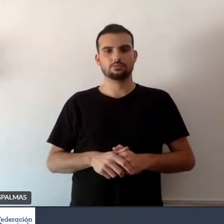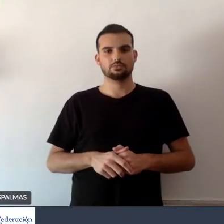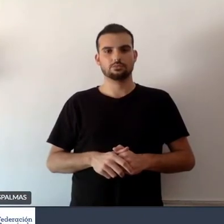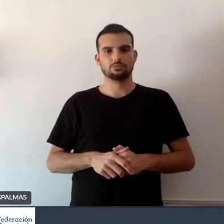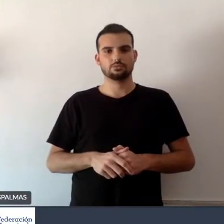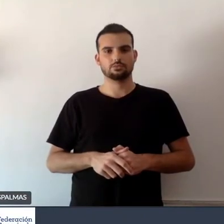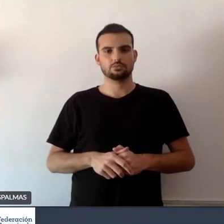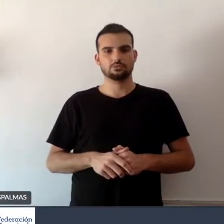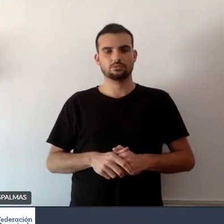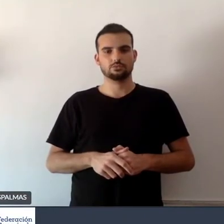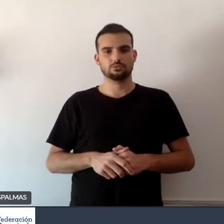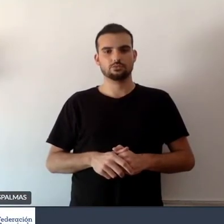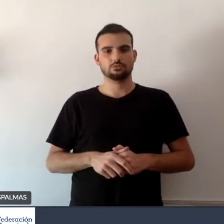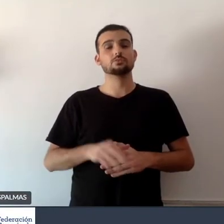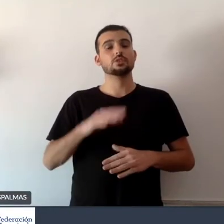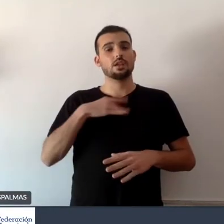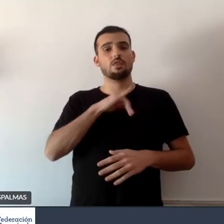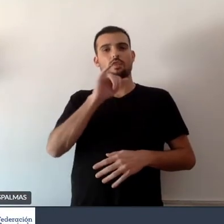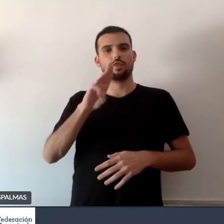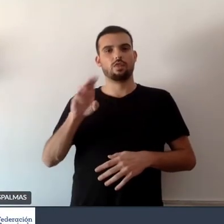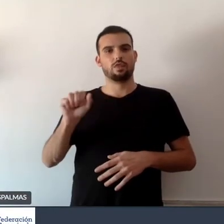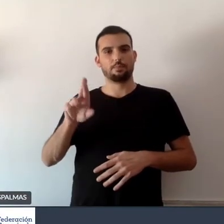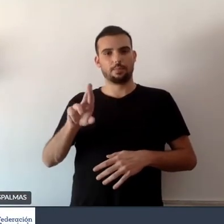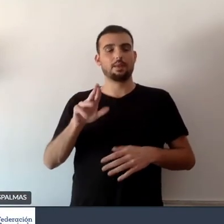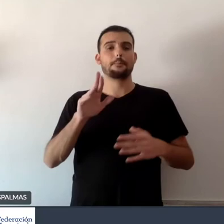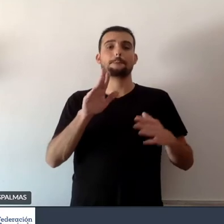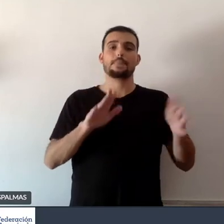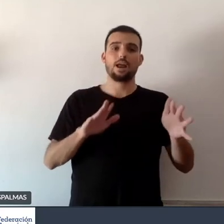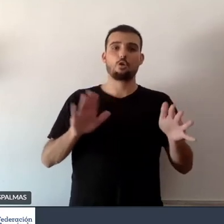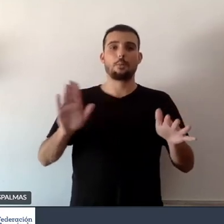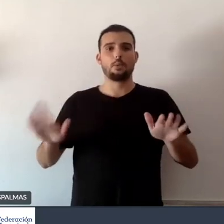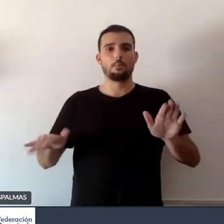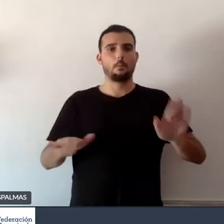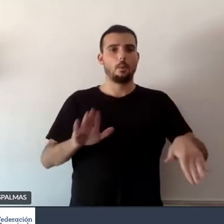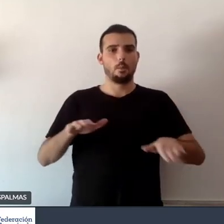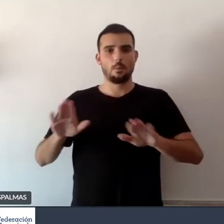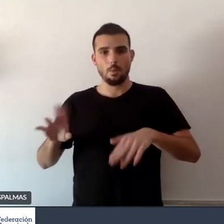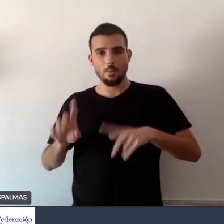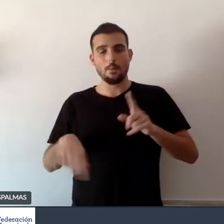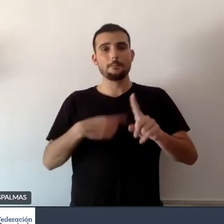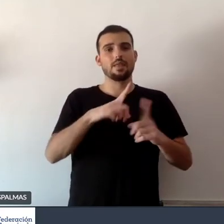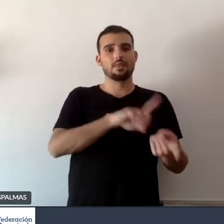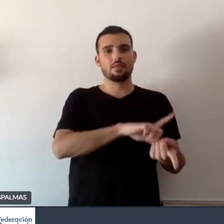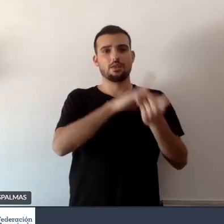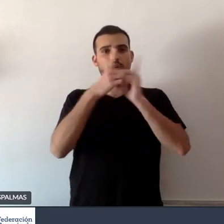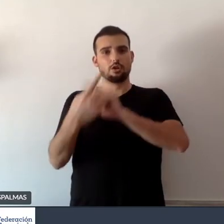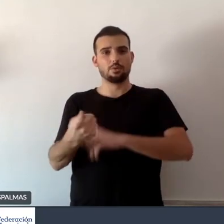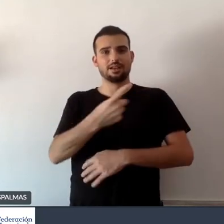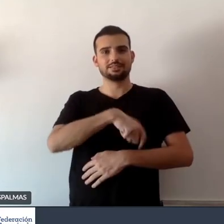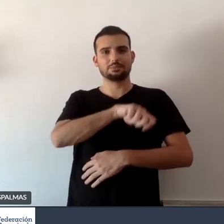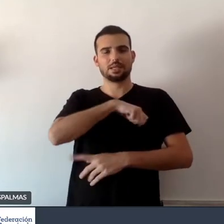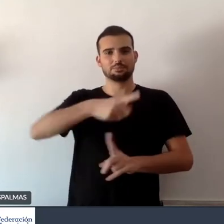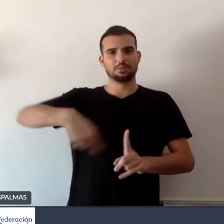Zipper, mano a mano, bloqueo directo central y lo transforman en un Spanish pick and roll.